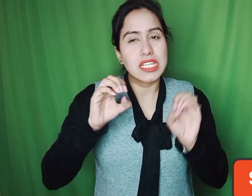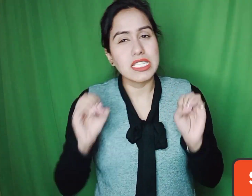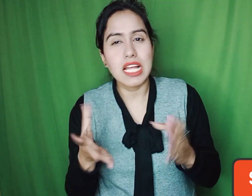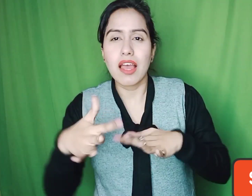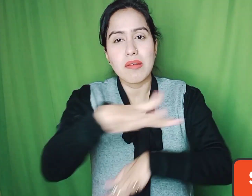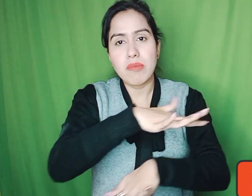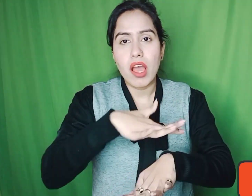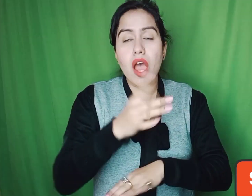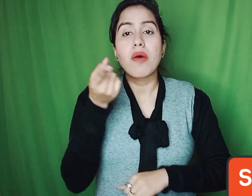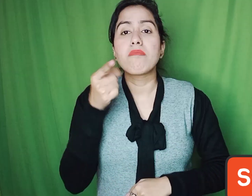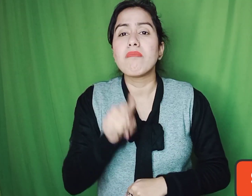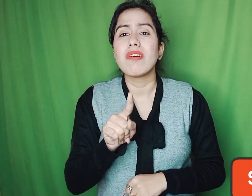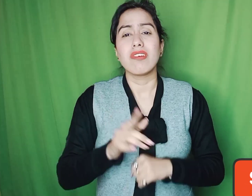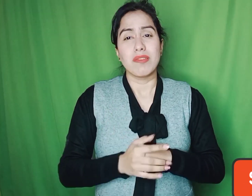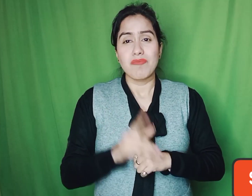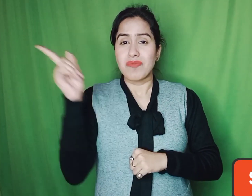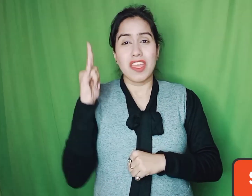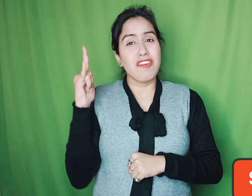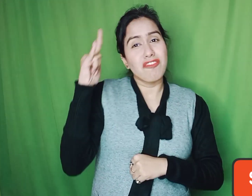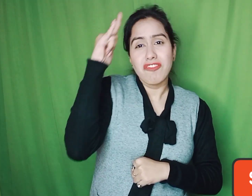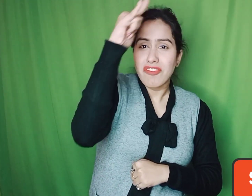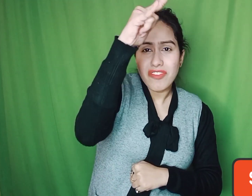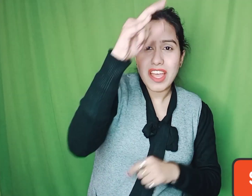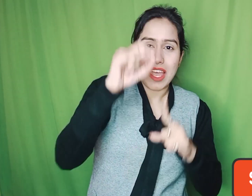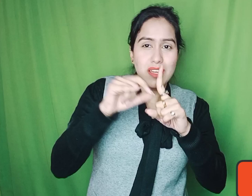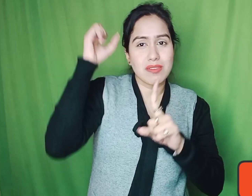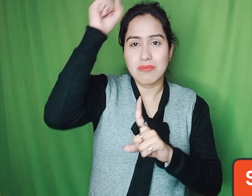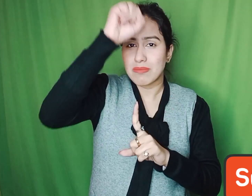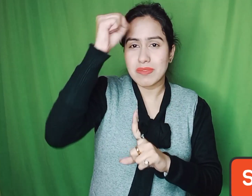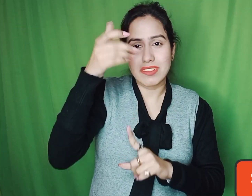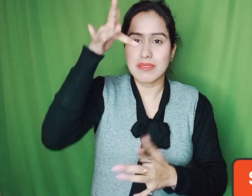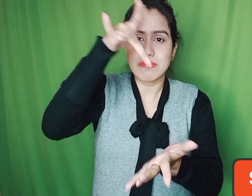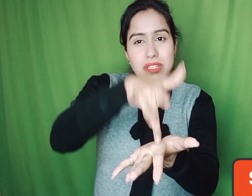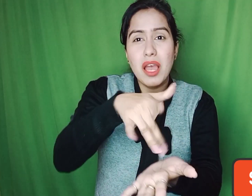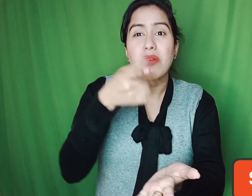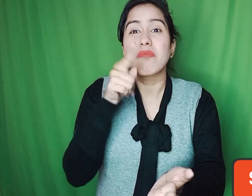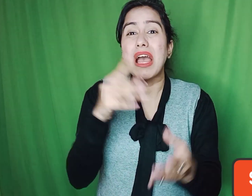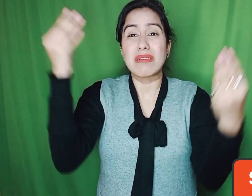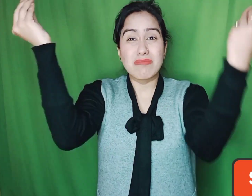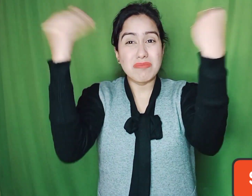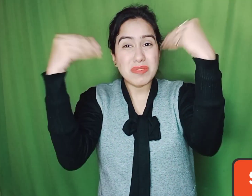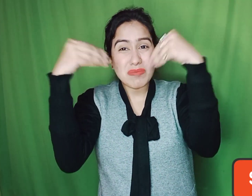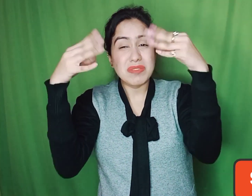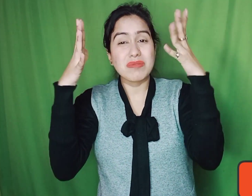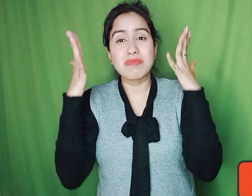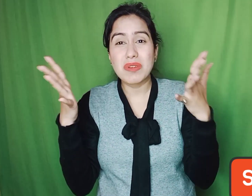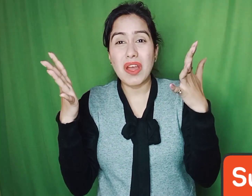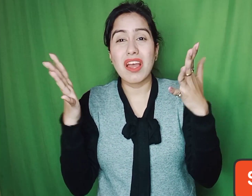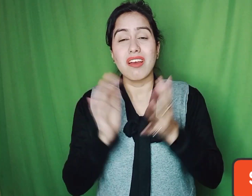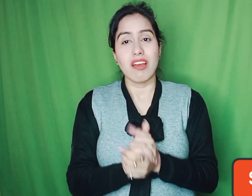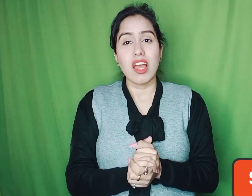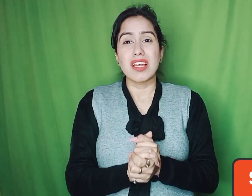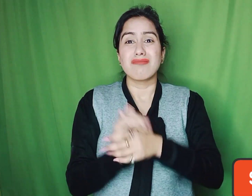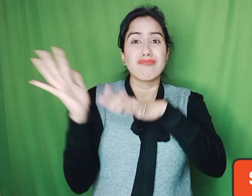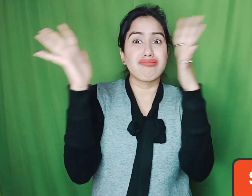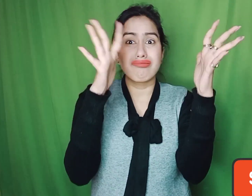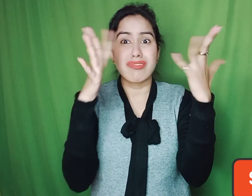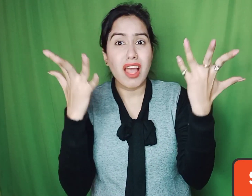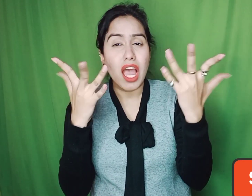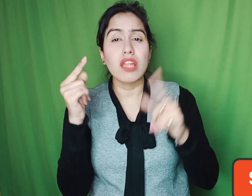तब बारिश के और मौसम ख़राब होने के कारण वह भटिंडा एयरपोर्ट पर ही रुक गए क्योंकि मौसम ख़राब